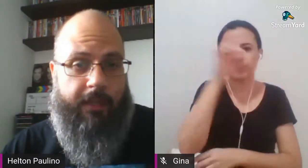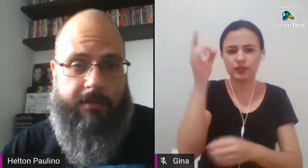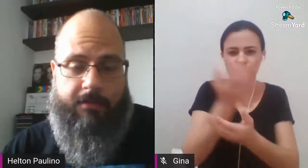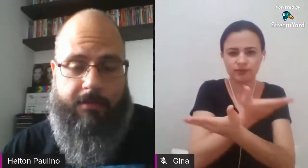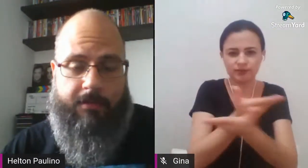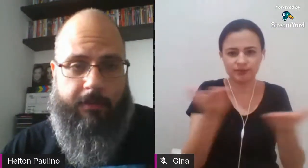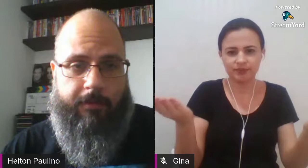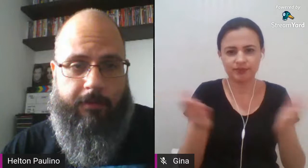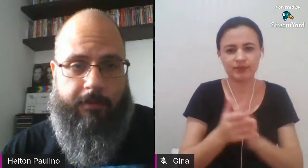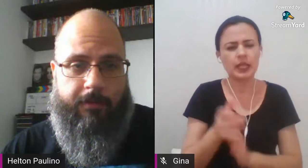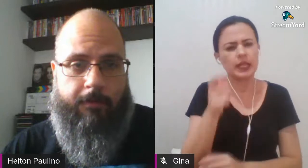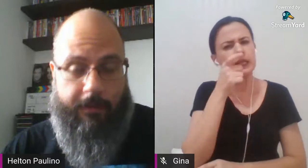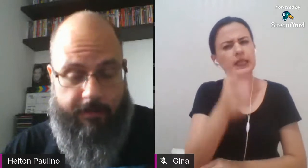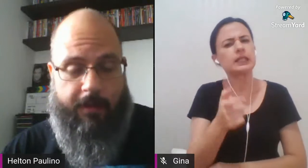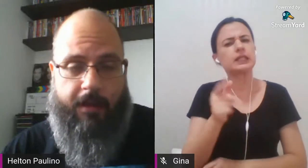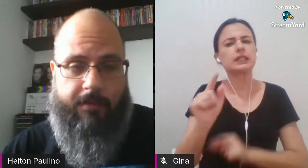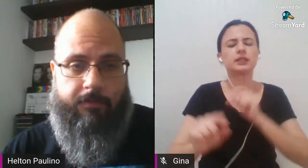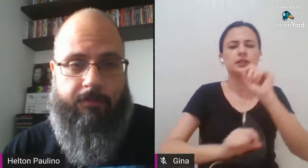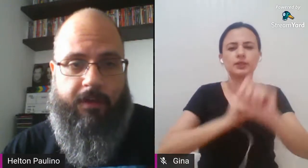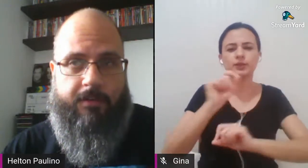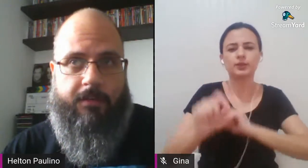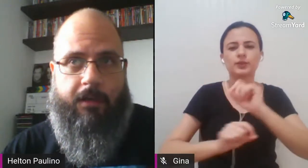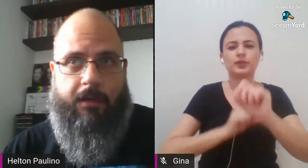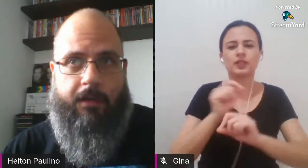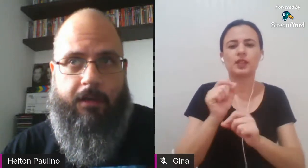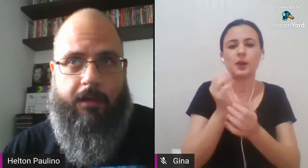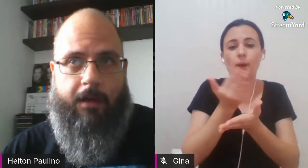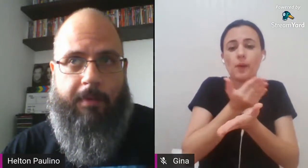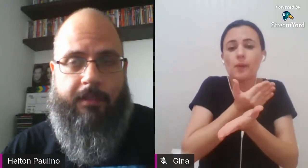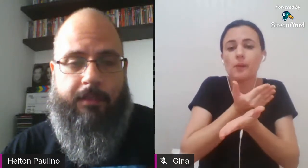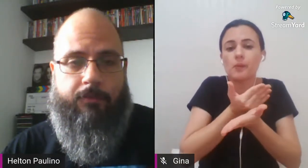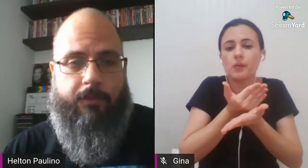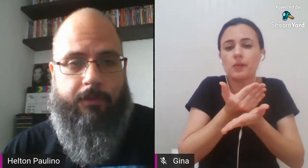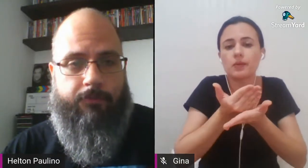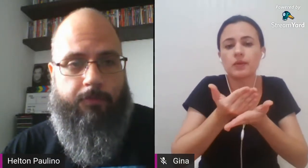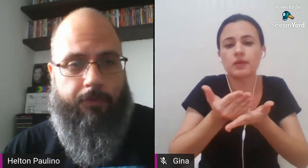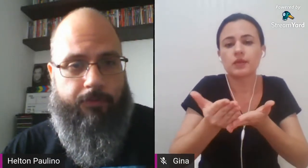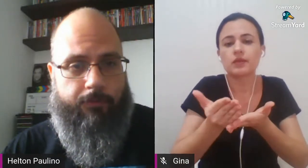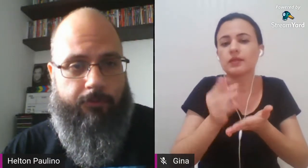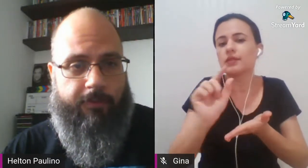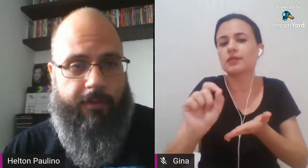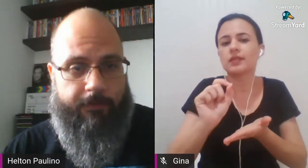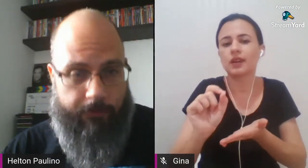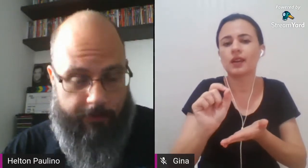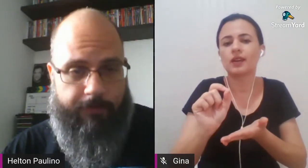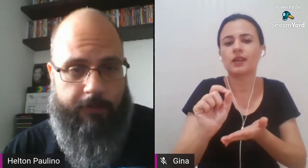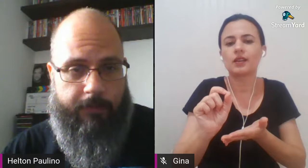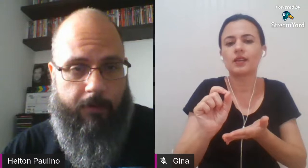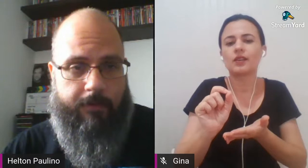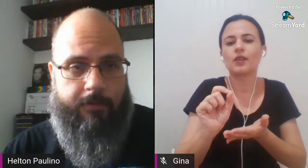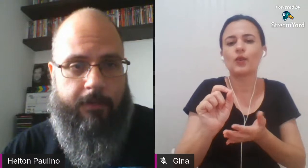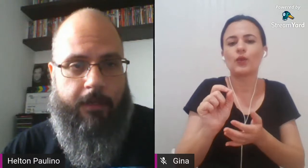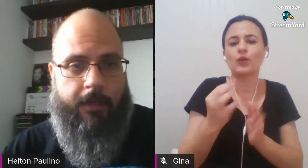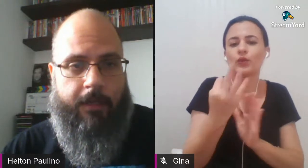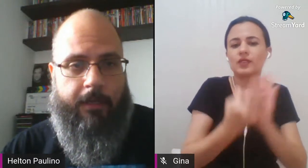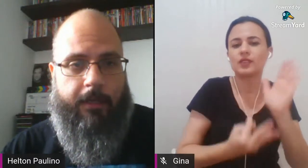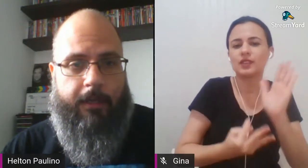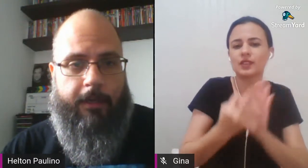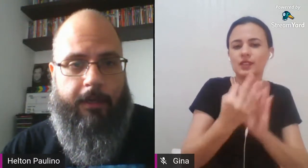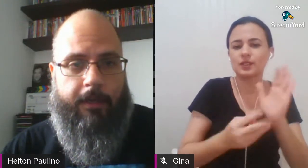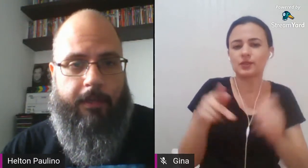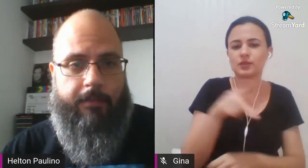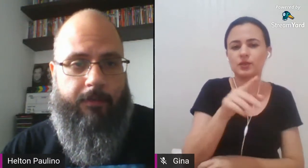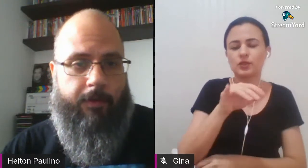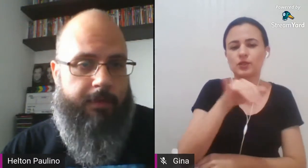Eu acho interessante iniciar essa conversa a partir do texto do professor Josafá de Orós,